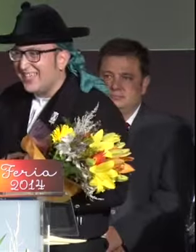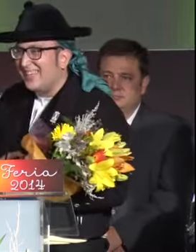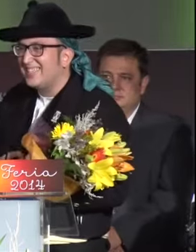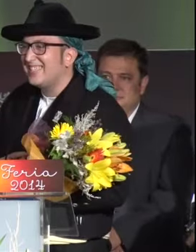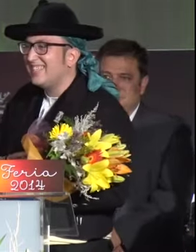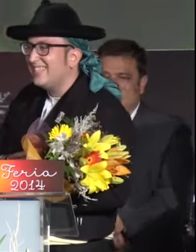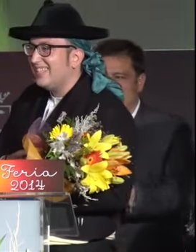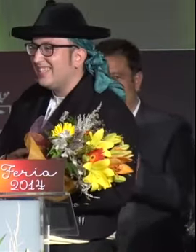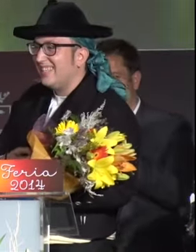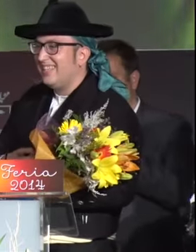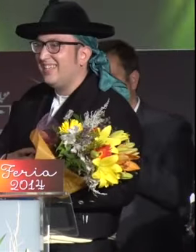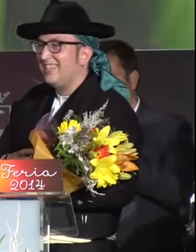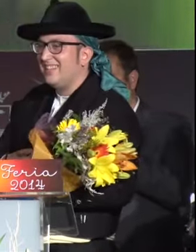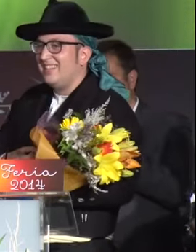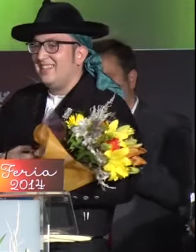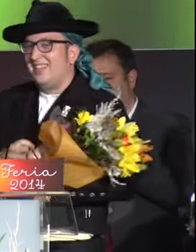Muchas gracias.